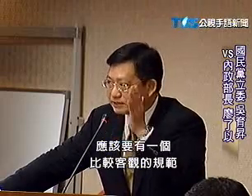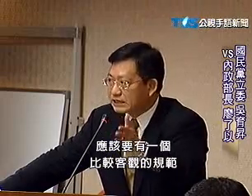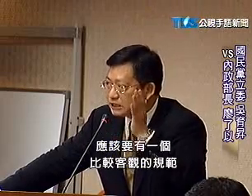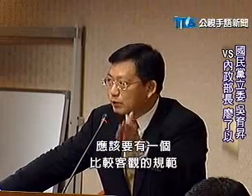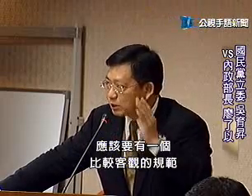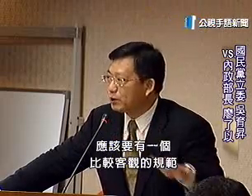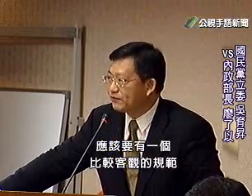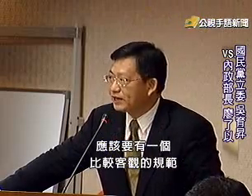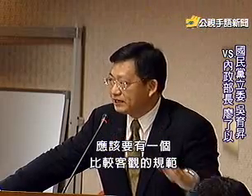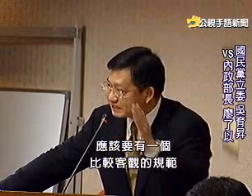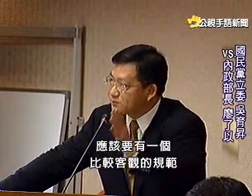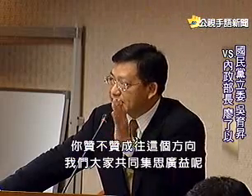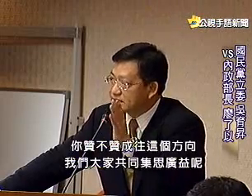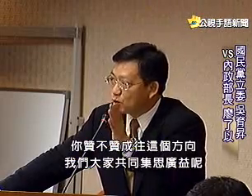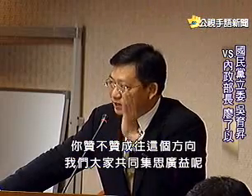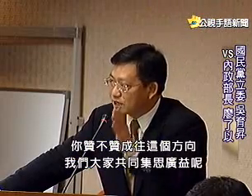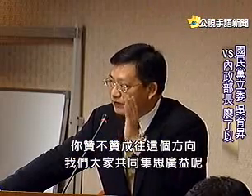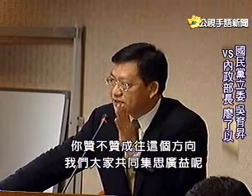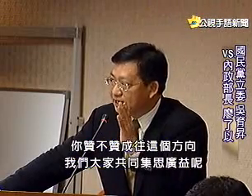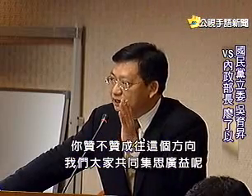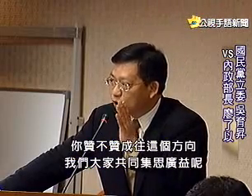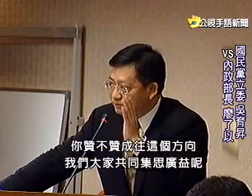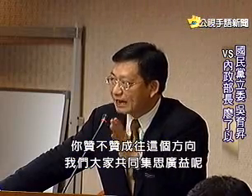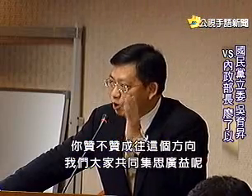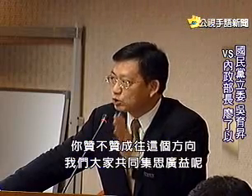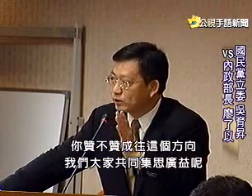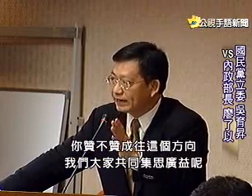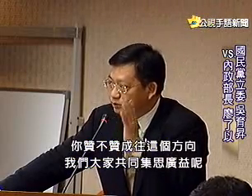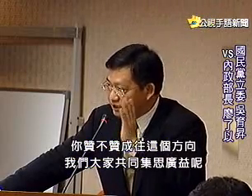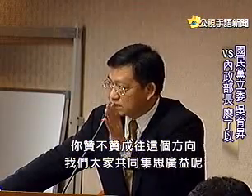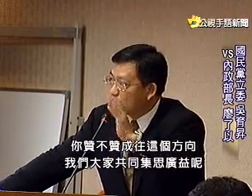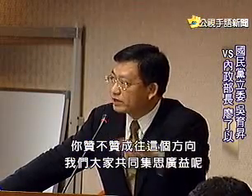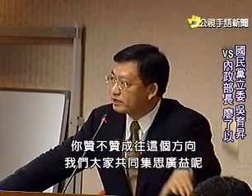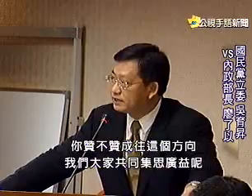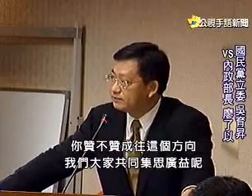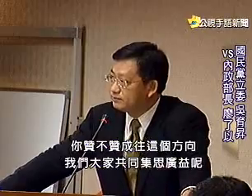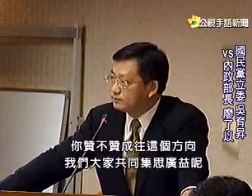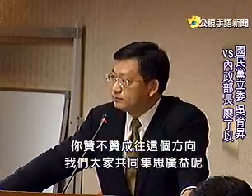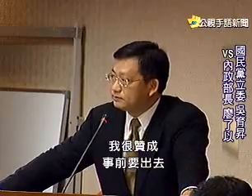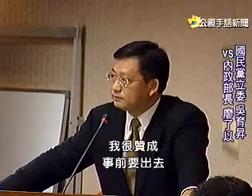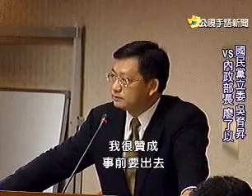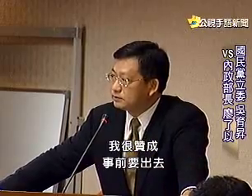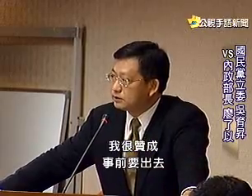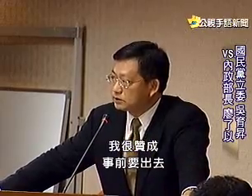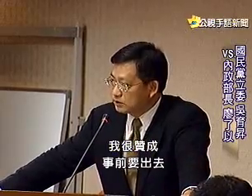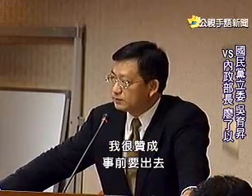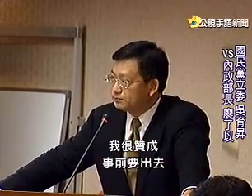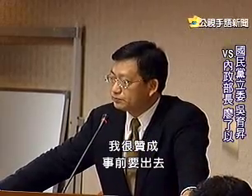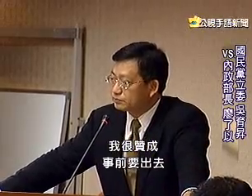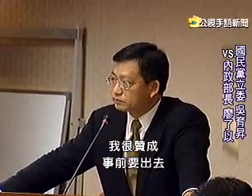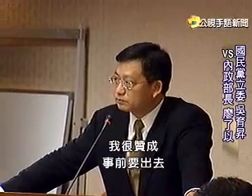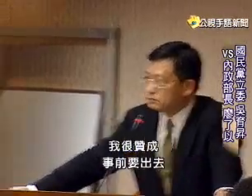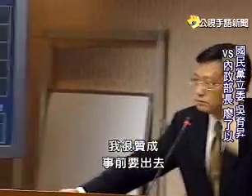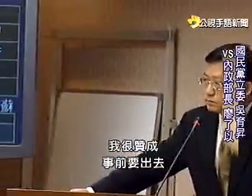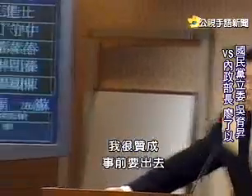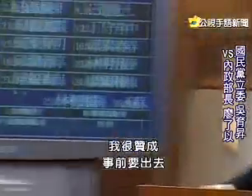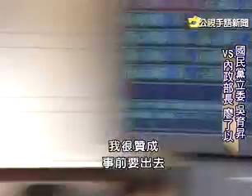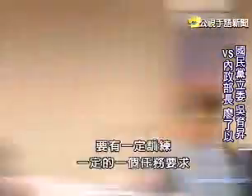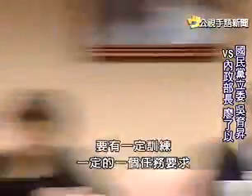较客观的规范。你赞不赞成往这个方向，我们大家共同来集思广益呢？ 啊，我很赞成啊，事前要出去都有一定的